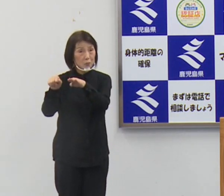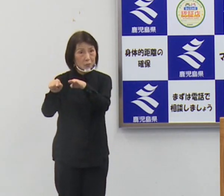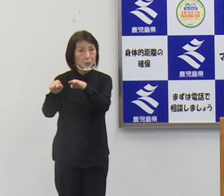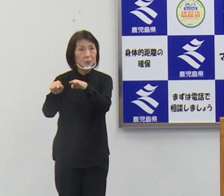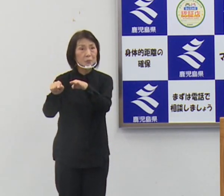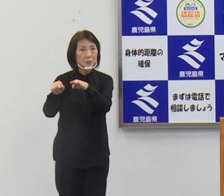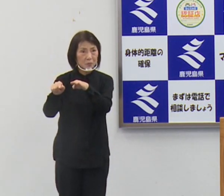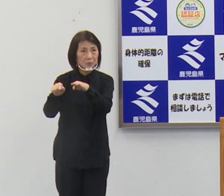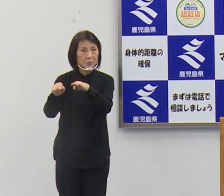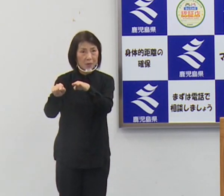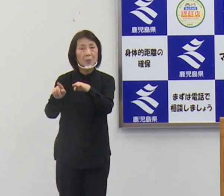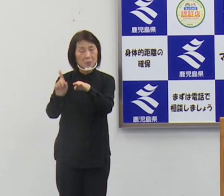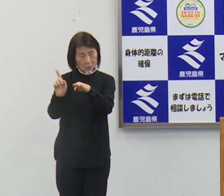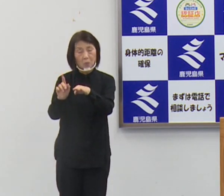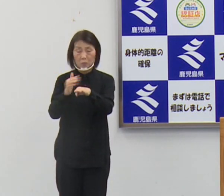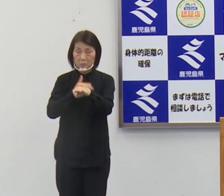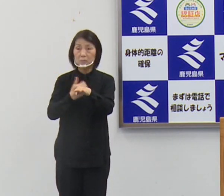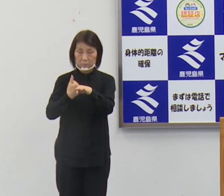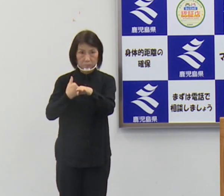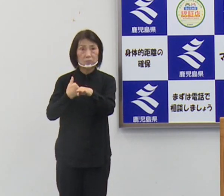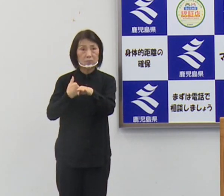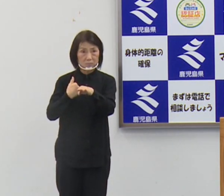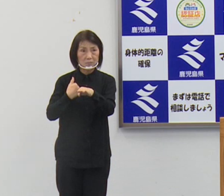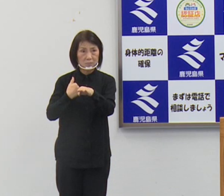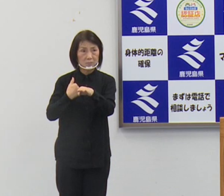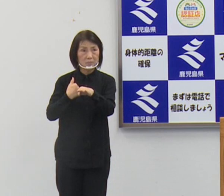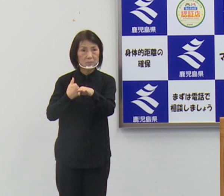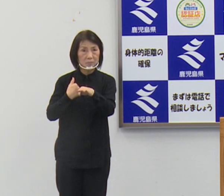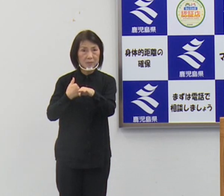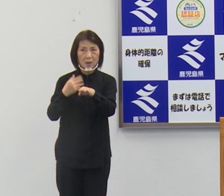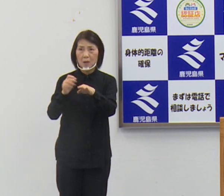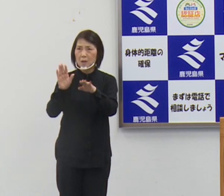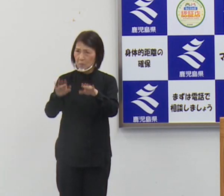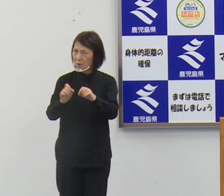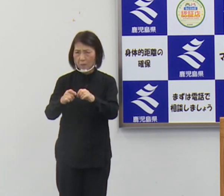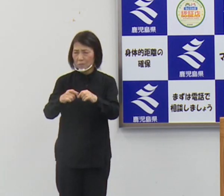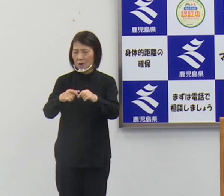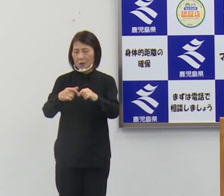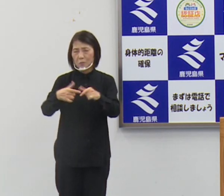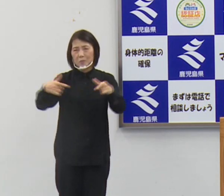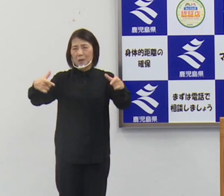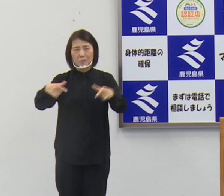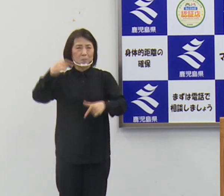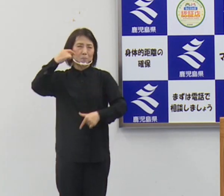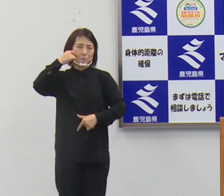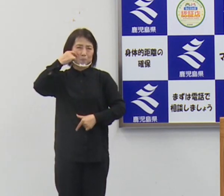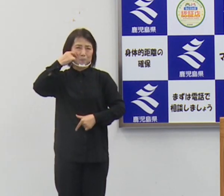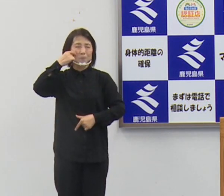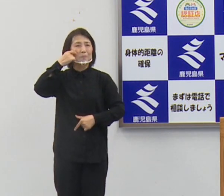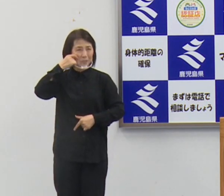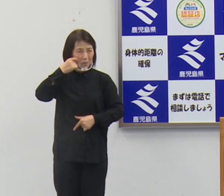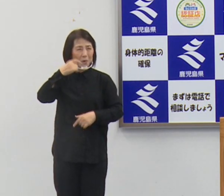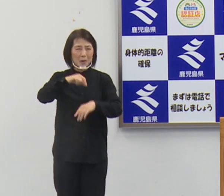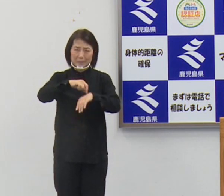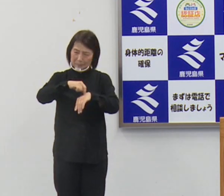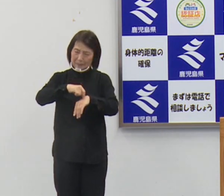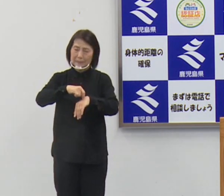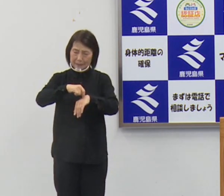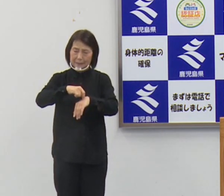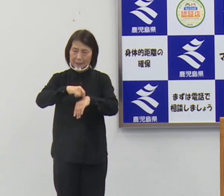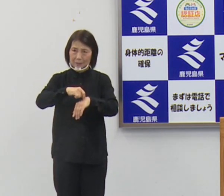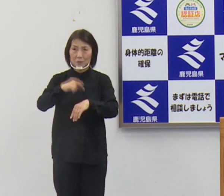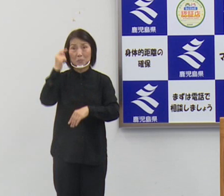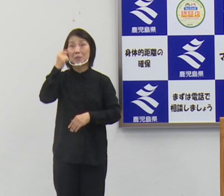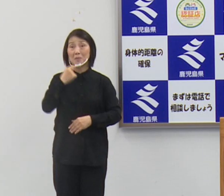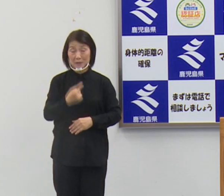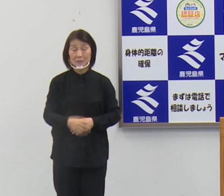運営できておりますので、今のところはいいと思うんですが、これ以上増やすというのは若干今のままではちょっと厳しい状況は